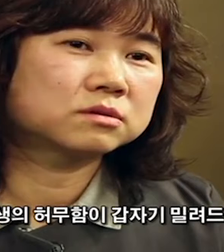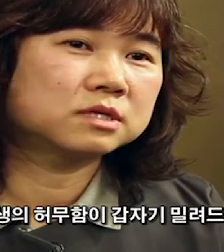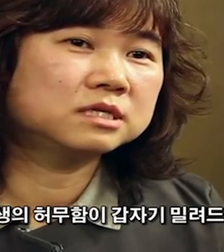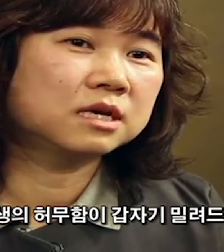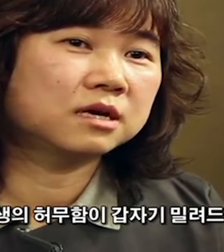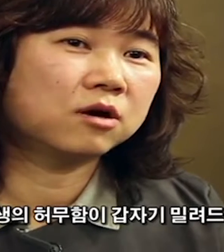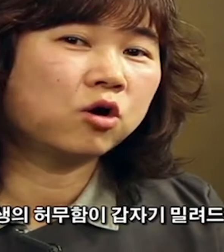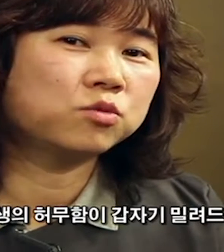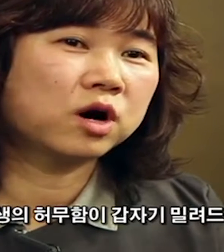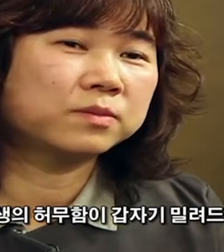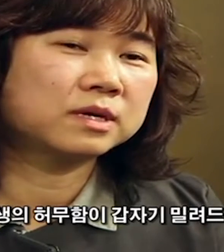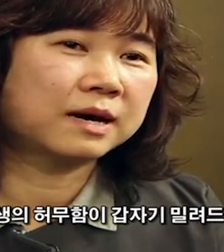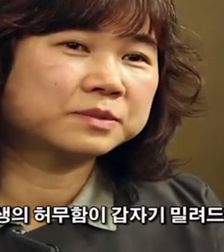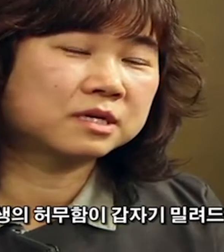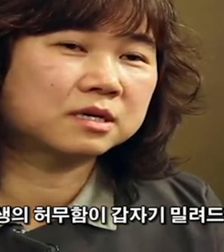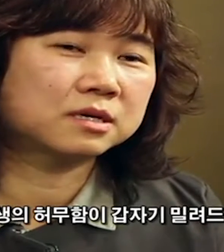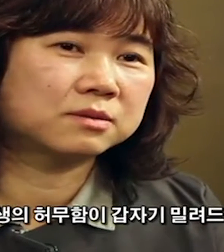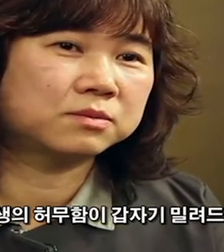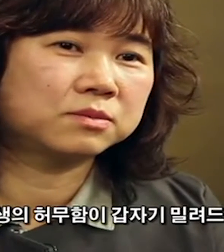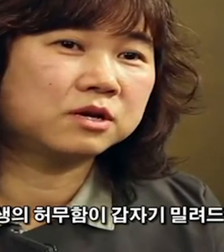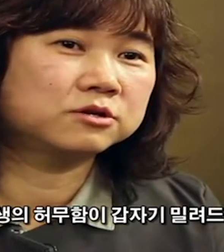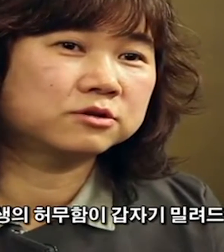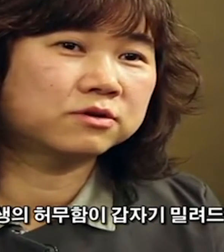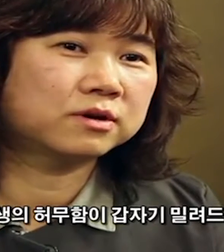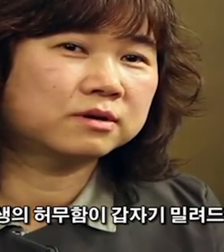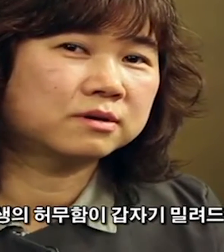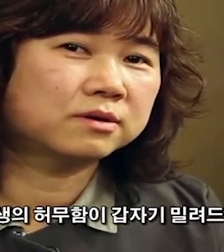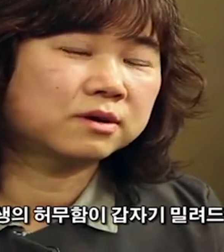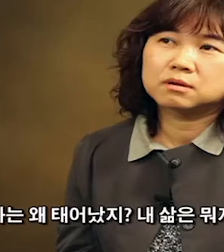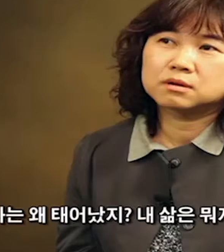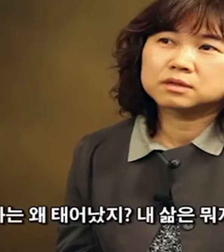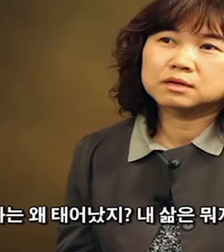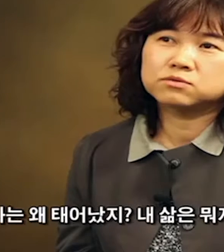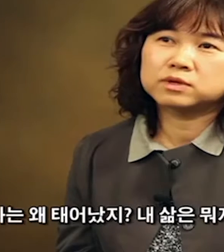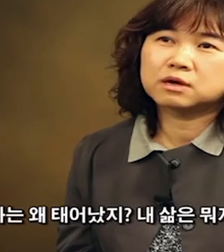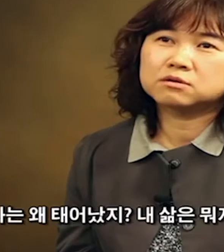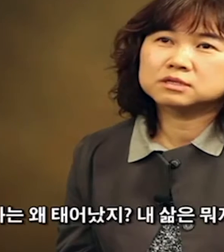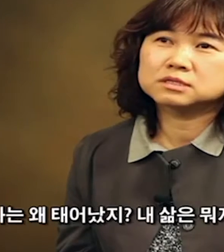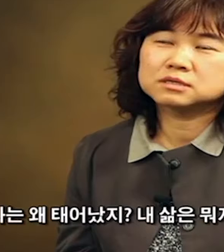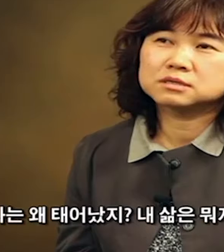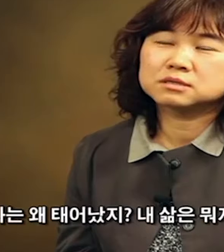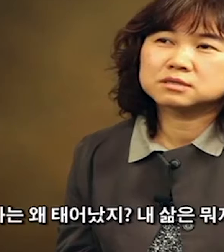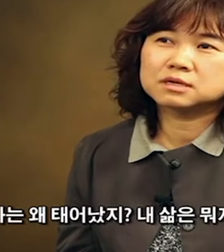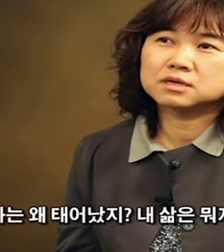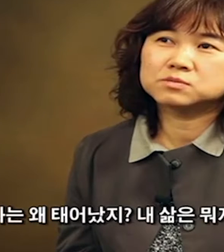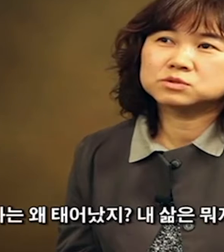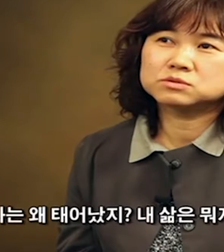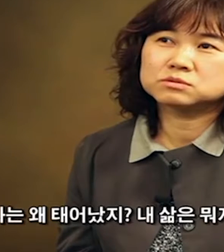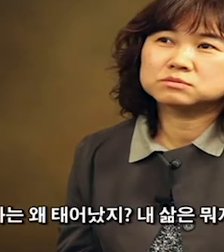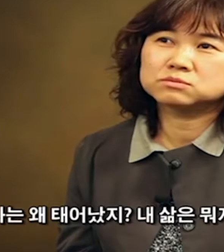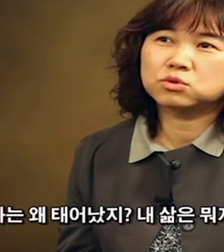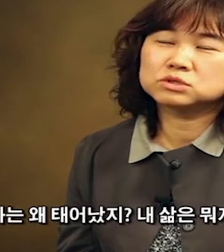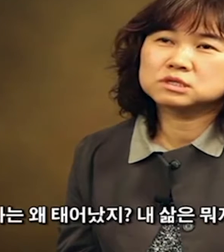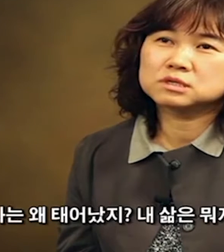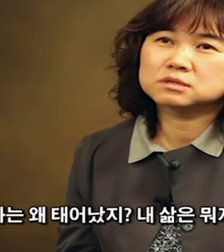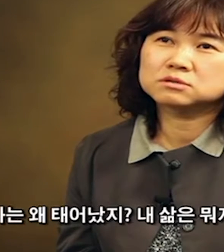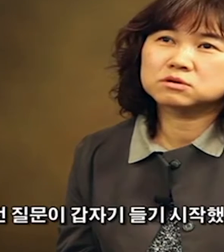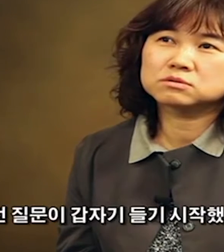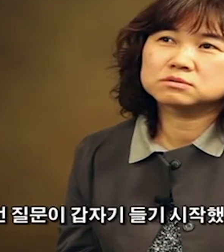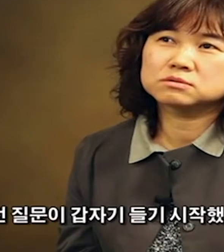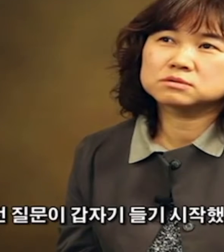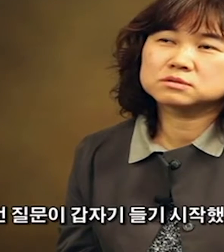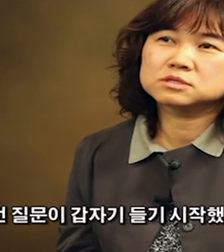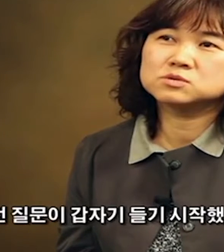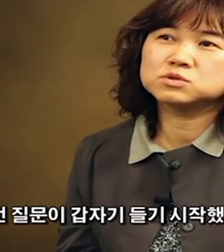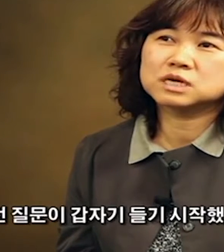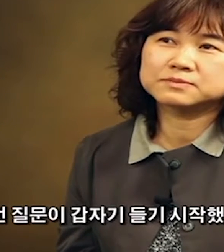그런 인생의 허무함이 갑자기 밀려드는 거예요. 나는 왜 태어났지? 내 삶은 뭐지?